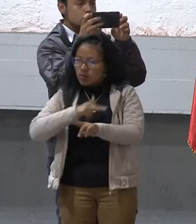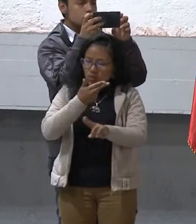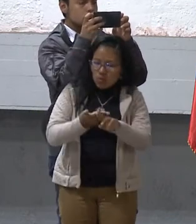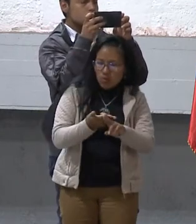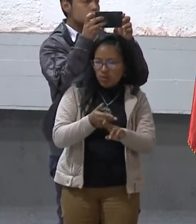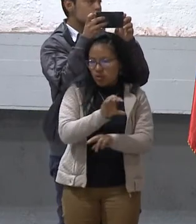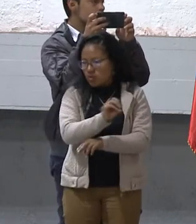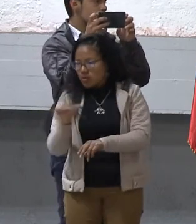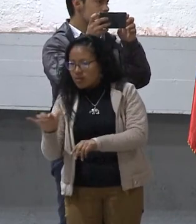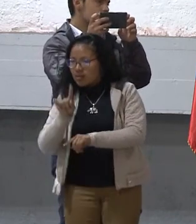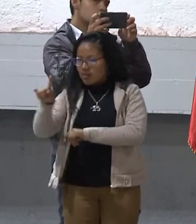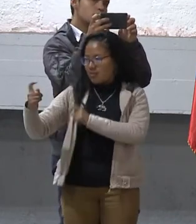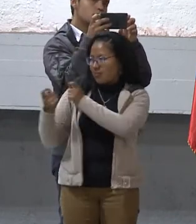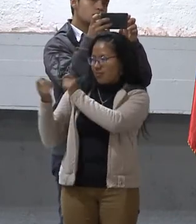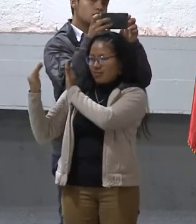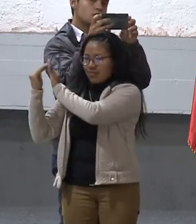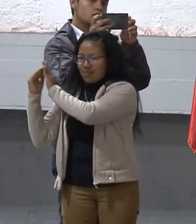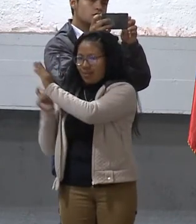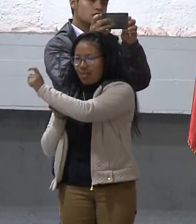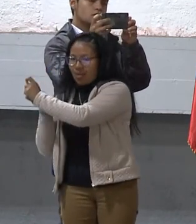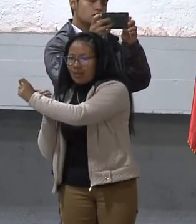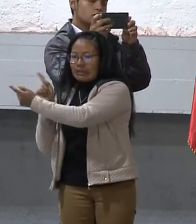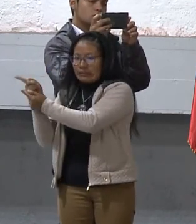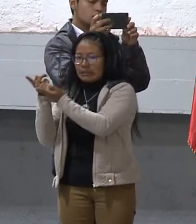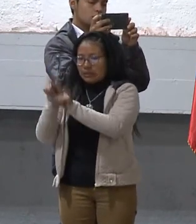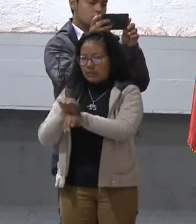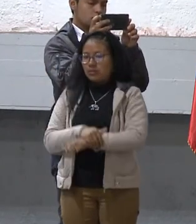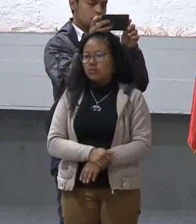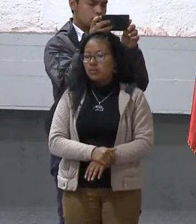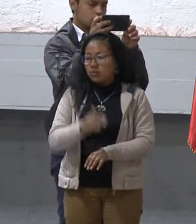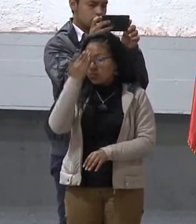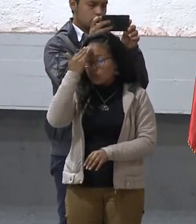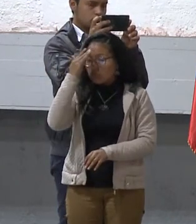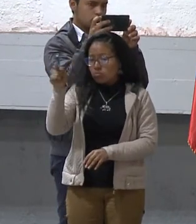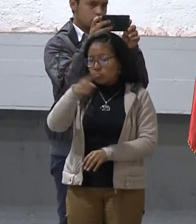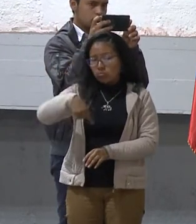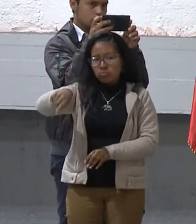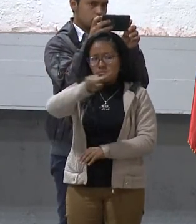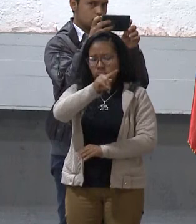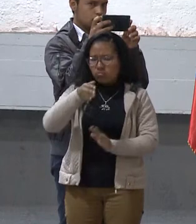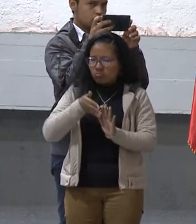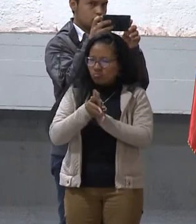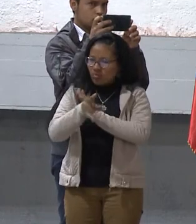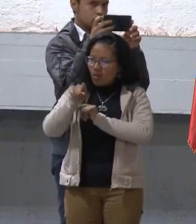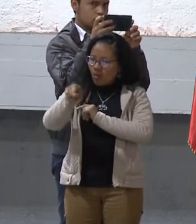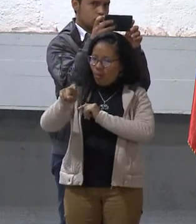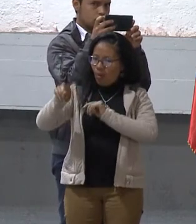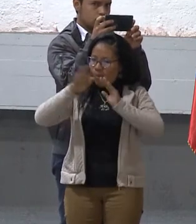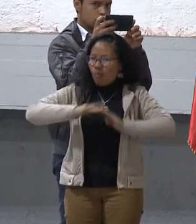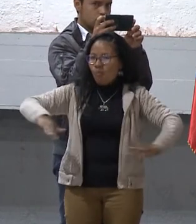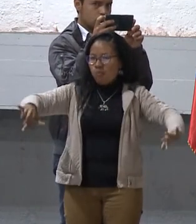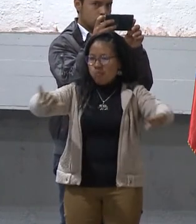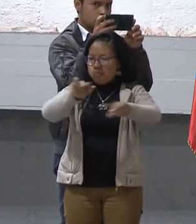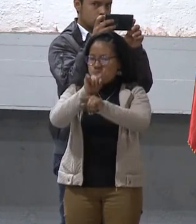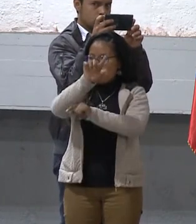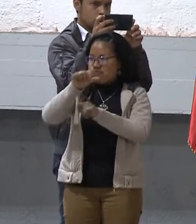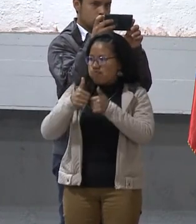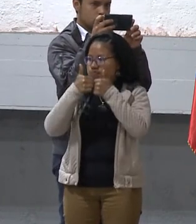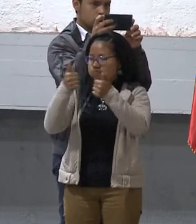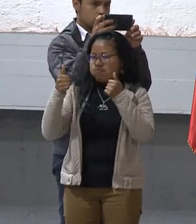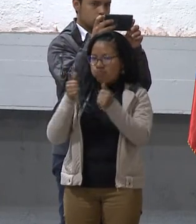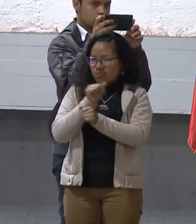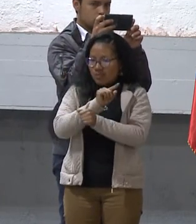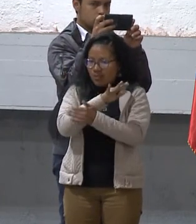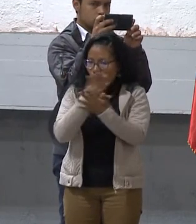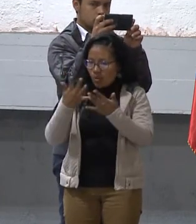estoy seguro que todos ustedes quieren para ellos un paisaje colorido y alegre donde puedan llevar una vida feliz cada